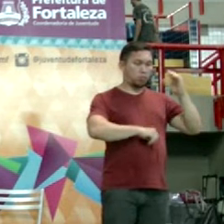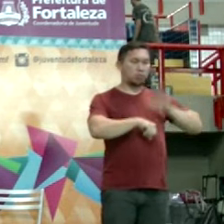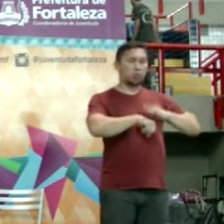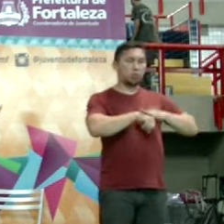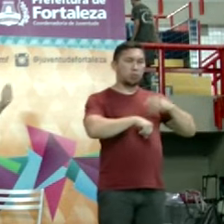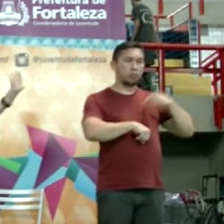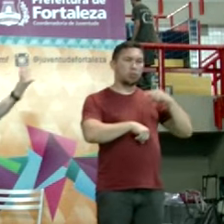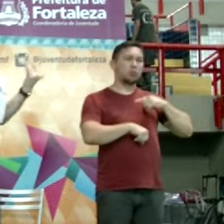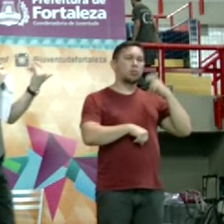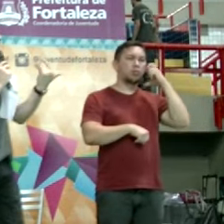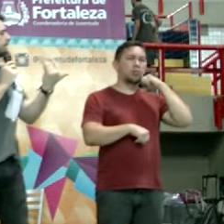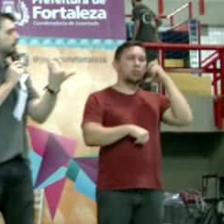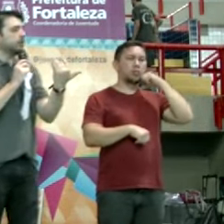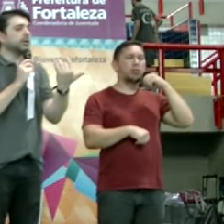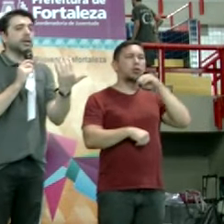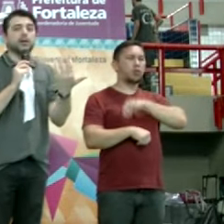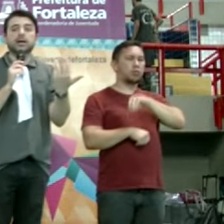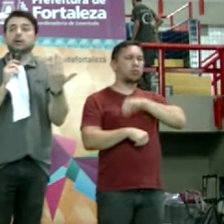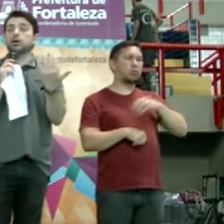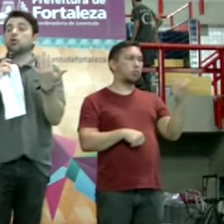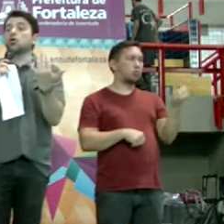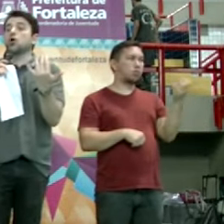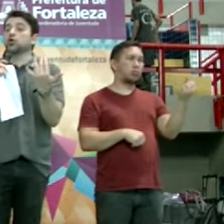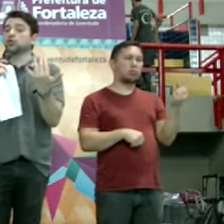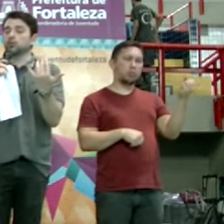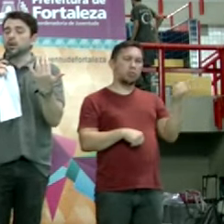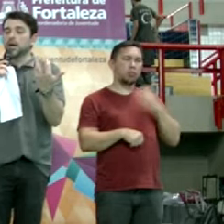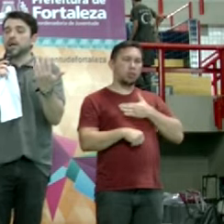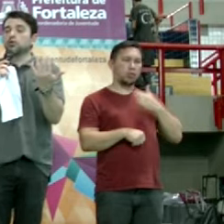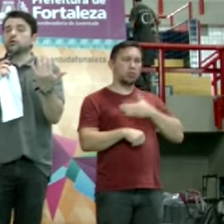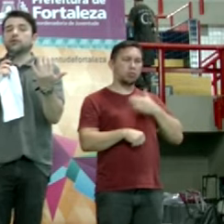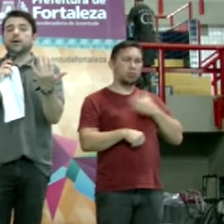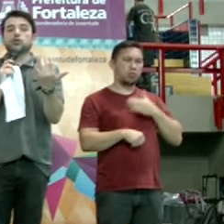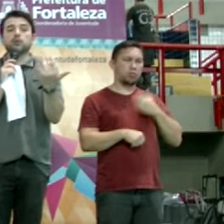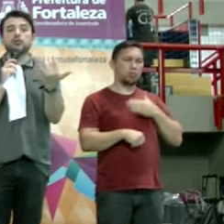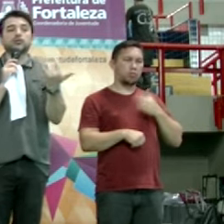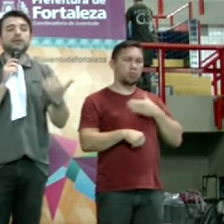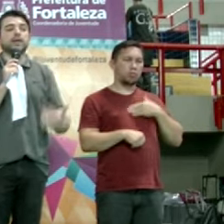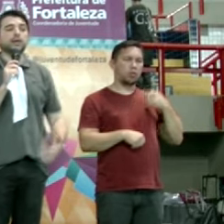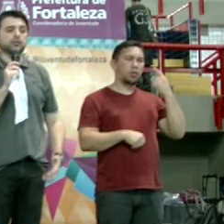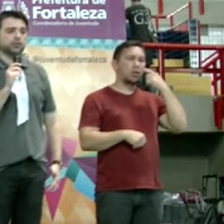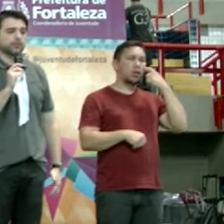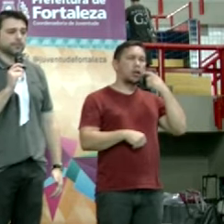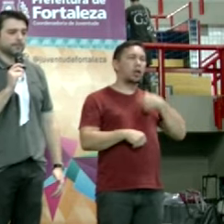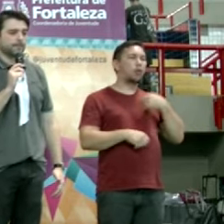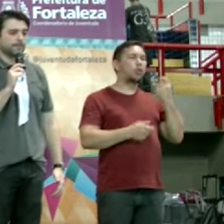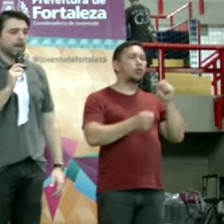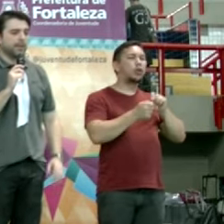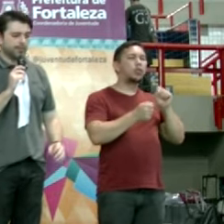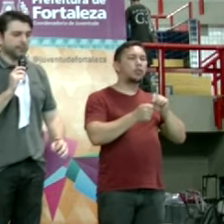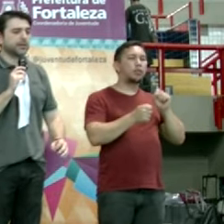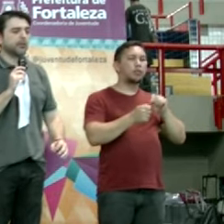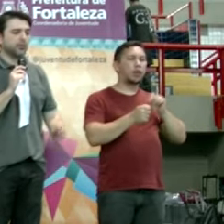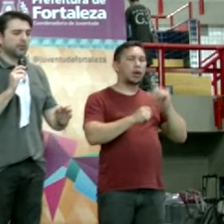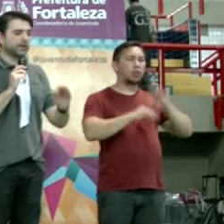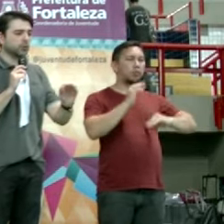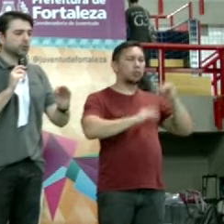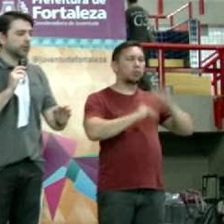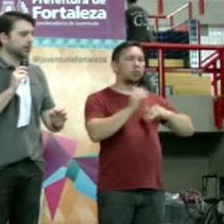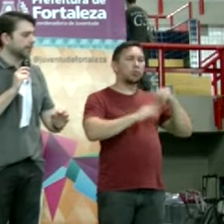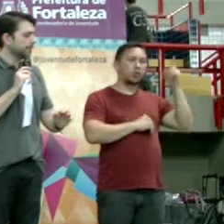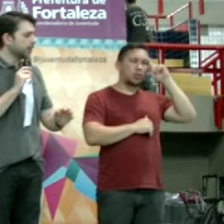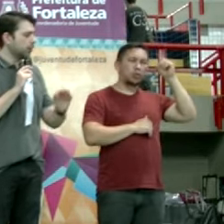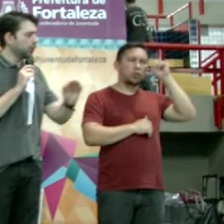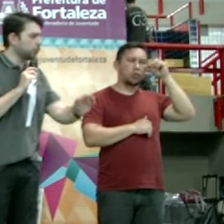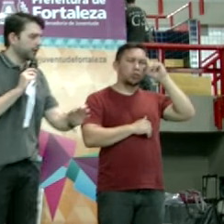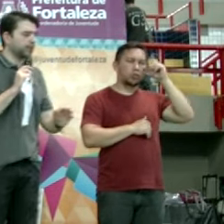que eu faço para poder receber dinheiro, é aquilo que eu gosto, é de onde vêm os meus dividendos. Minha profissão é o que eu faço